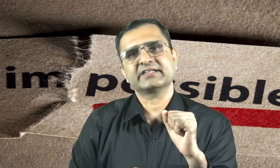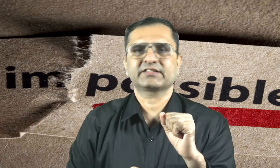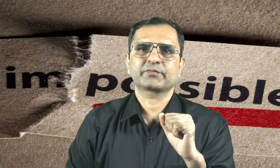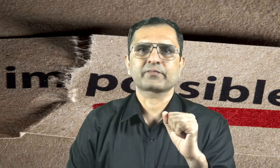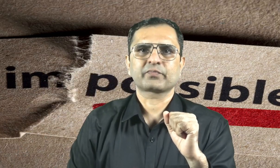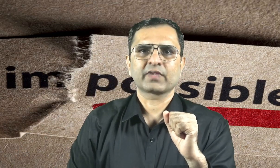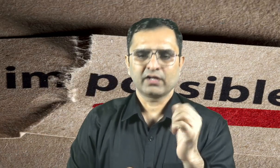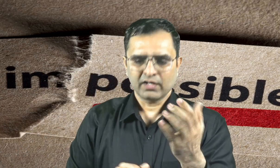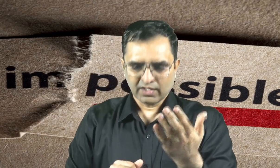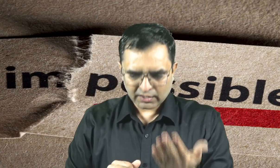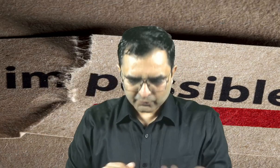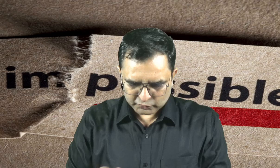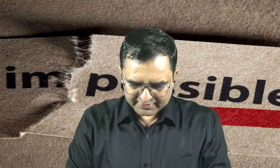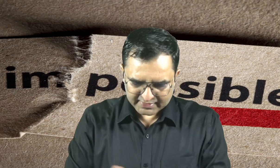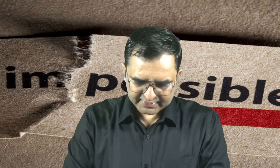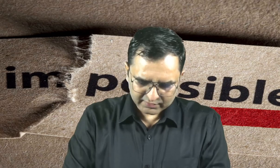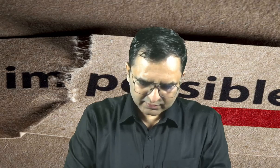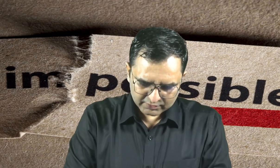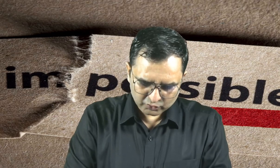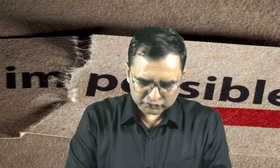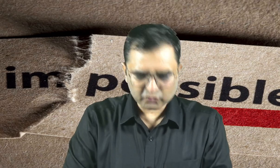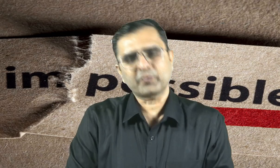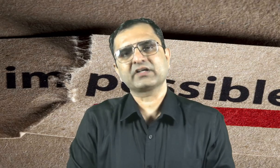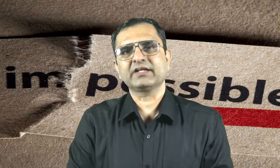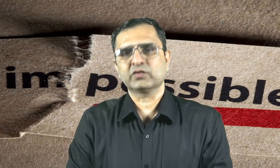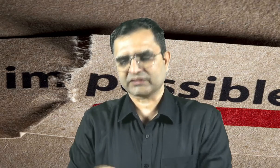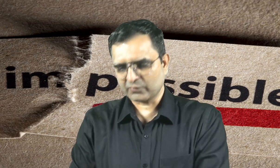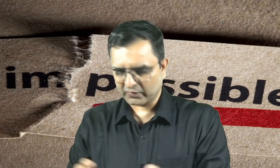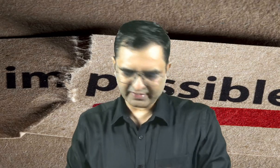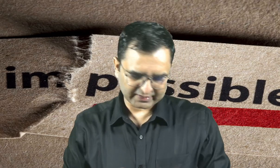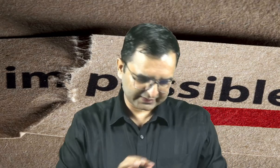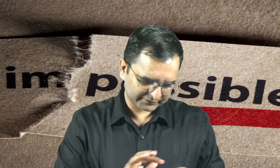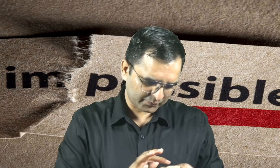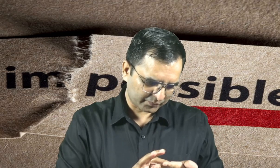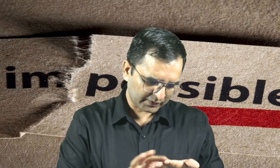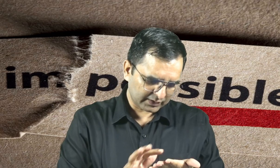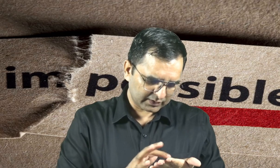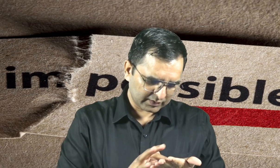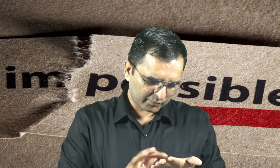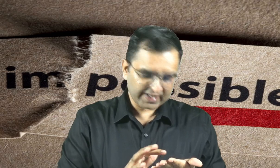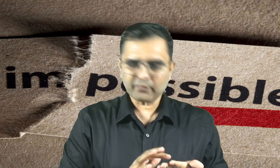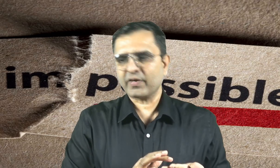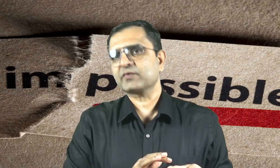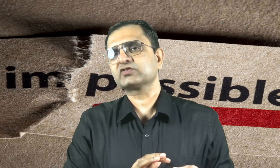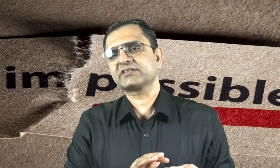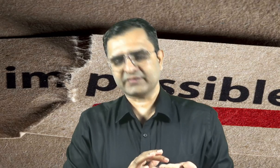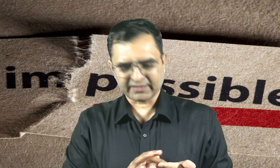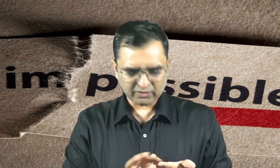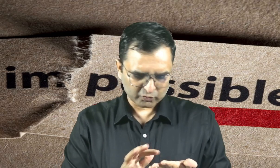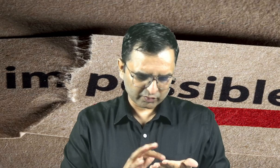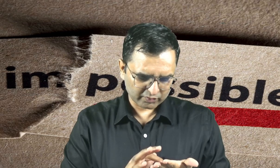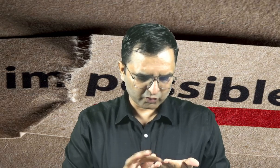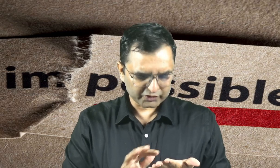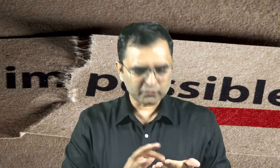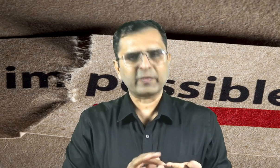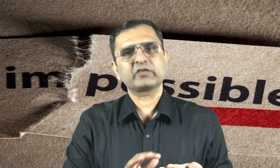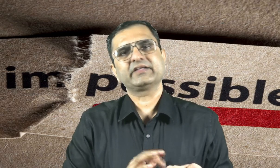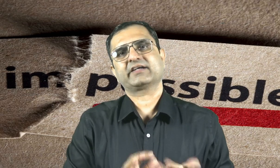सर अब उसने क्या किया नोट्स ओपन कर लिए और साथ में मोबाइल रख लिया मैं बार-बार उसकी तरफ देख रहा वो कंटिन्यू मोबाइल को देख रहा